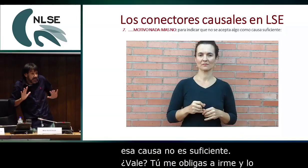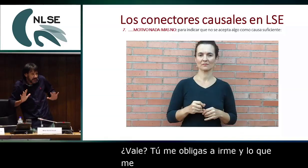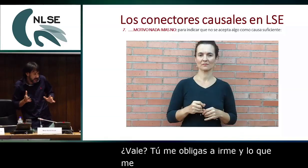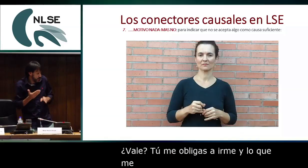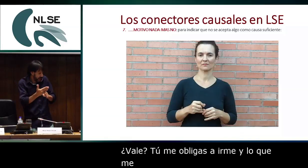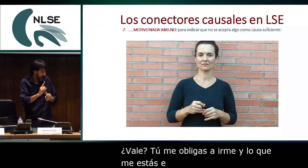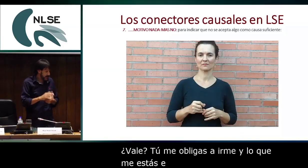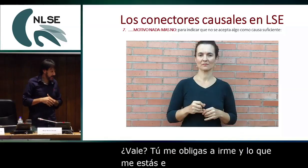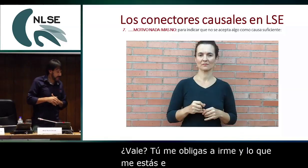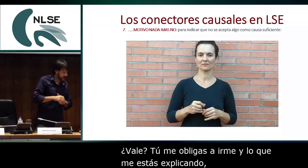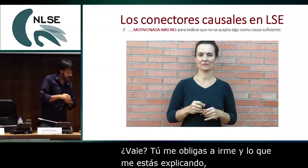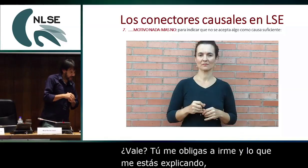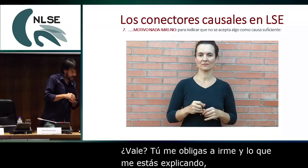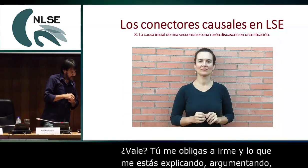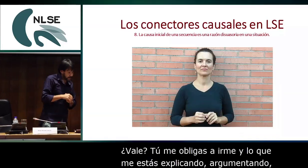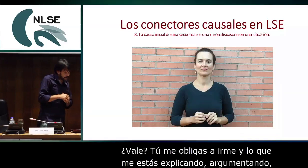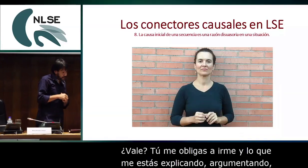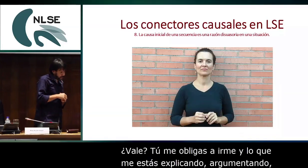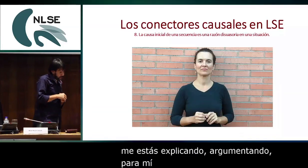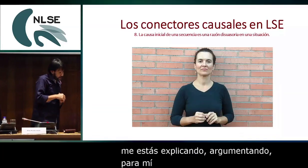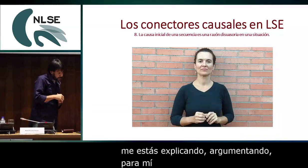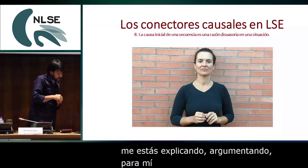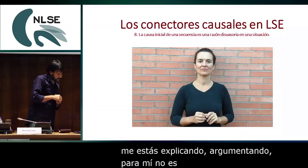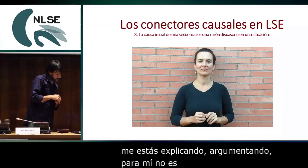esa razón, nada más, ese es el signo de causa.